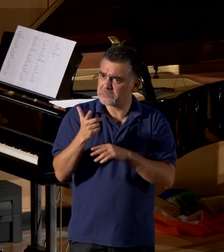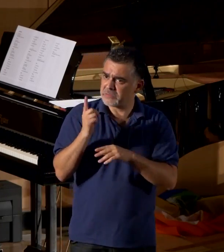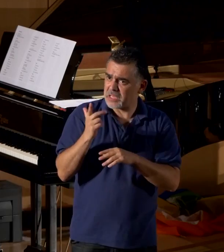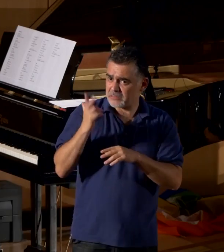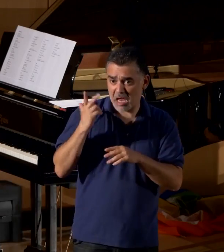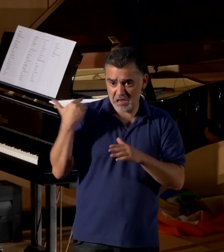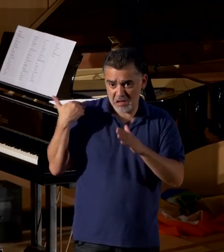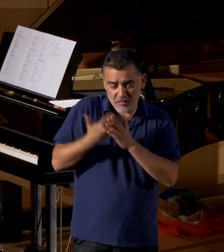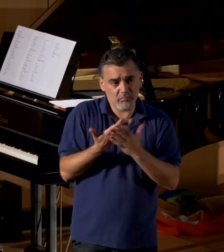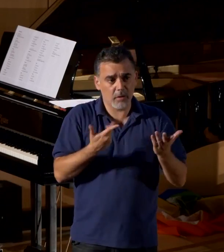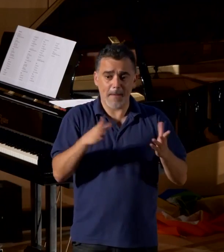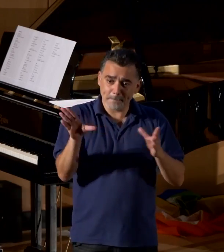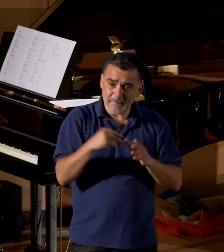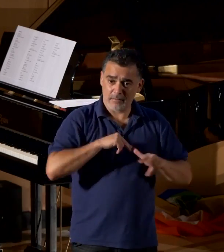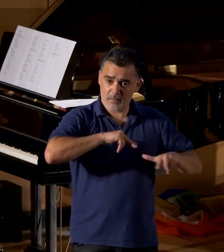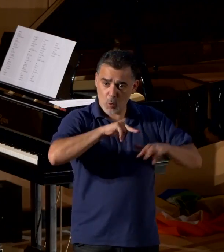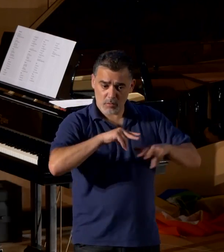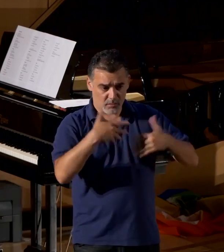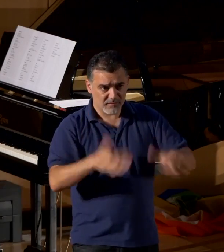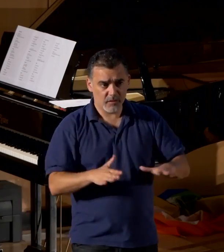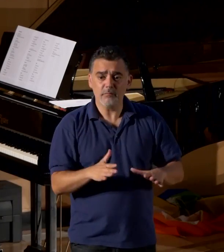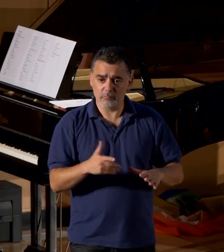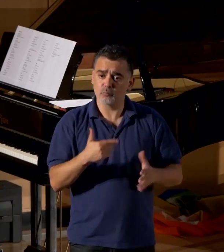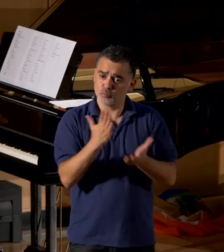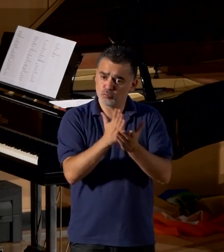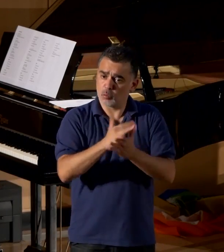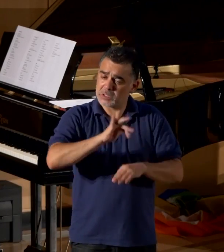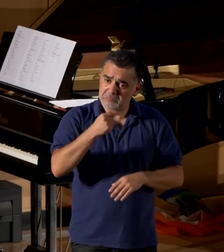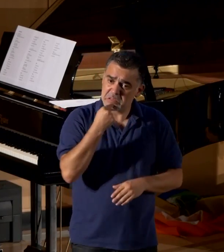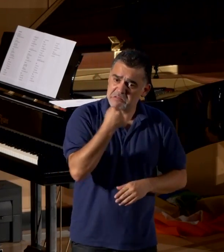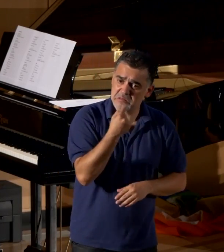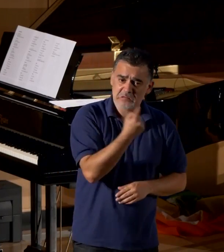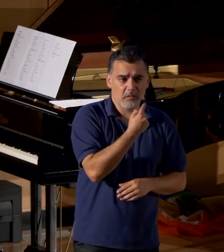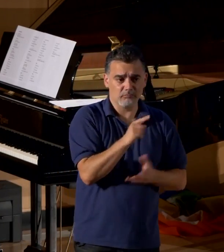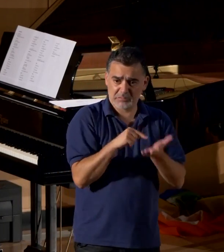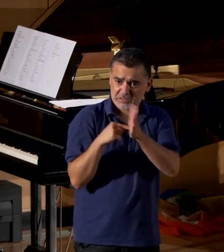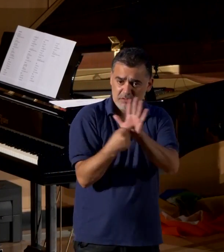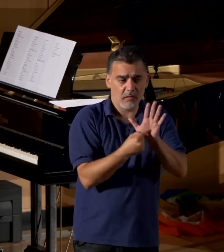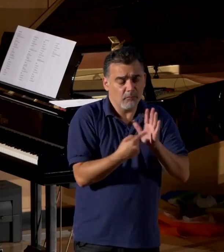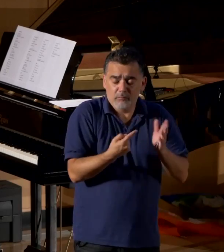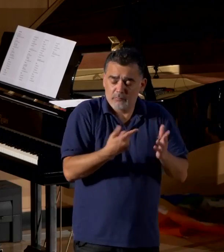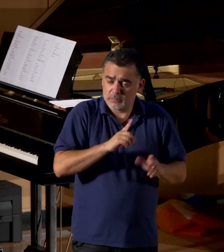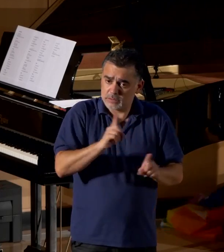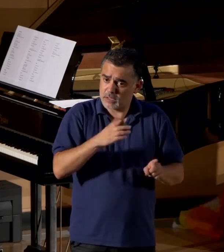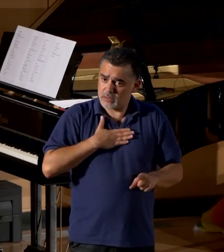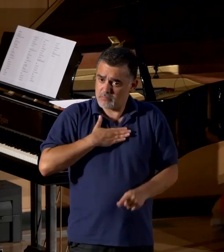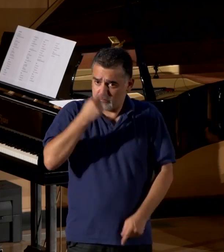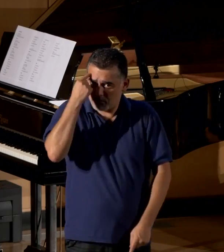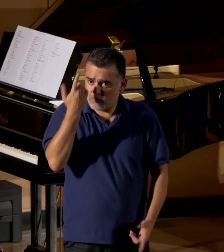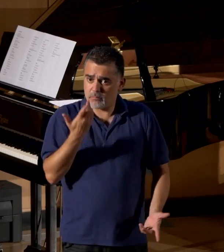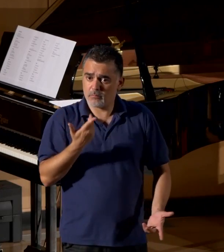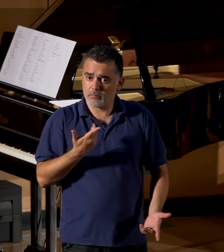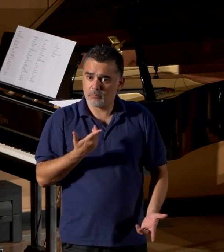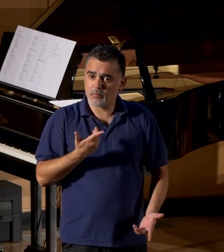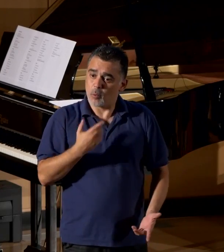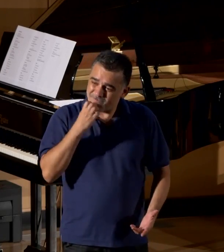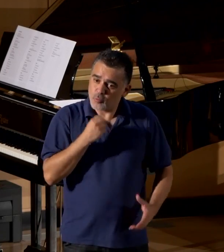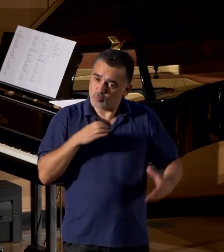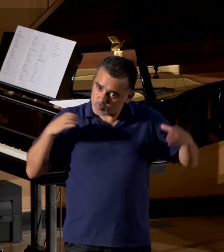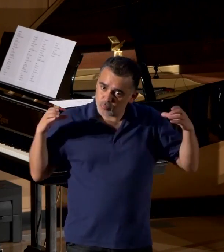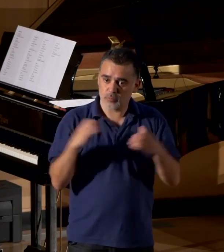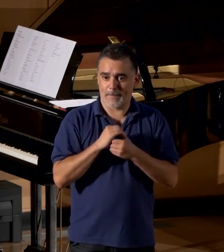mit koordiniert haben, dass das nicht unser Weg ist, sondern dass es nur darum geht, miteinander diesen